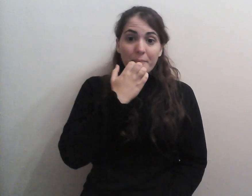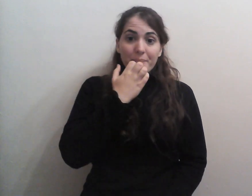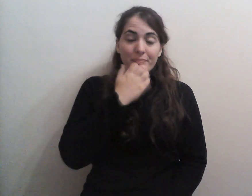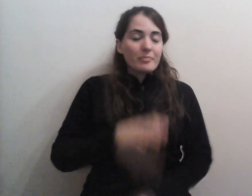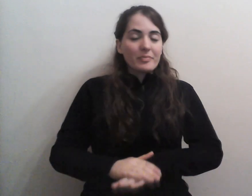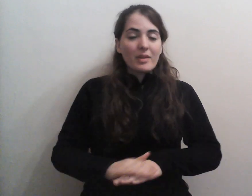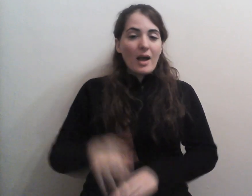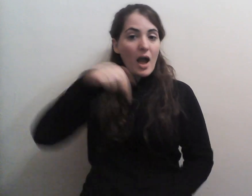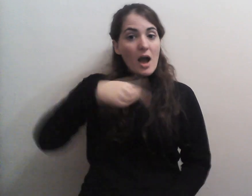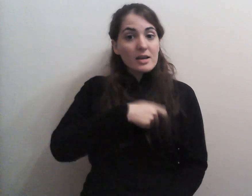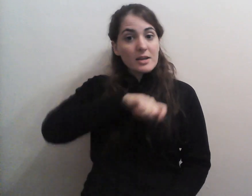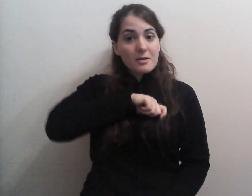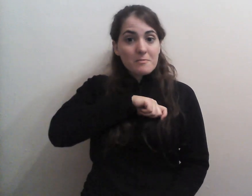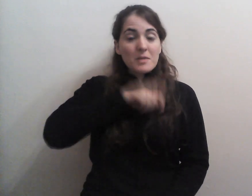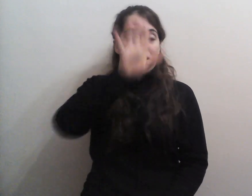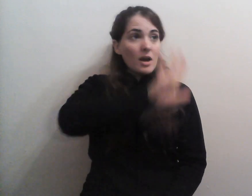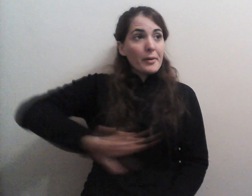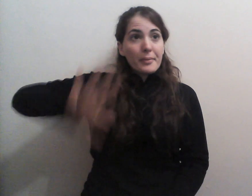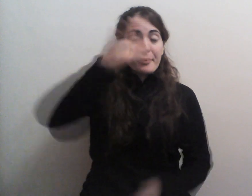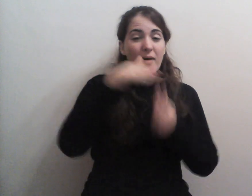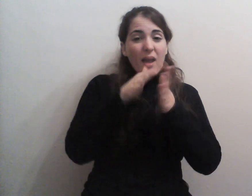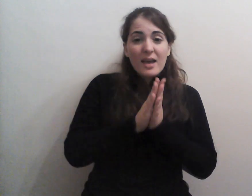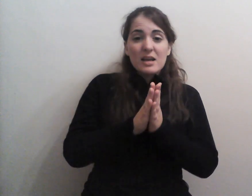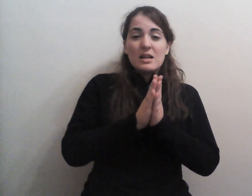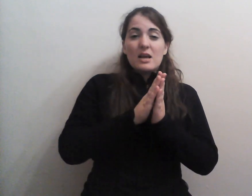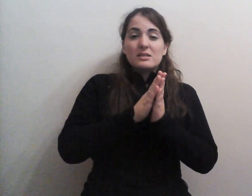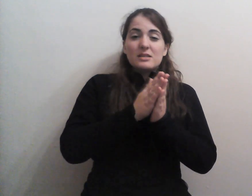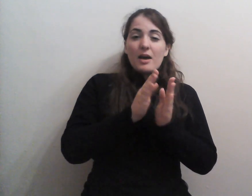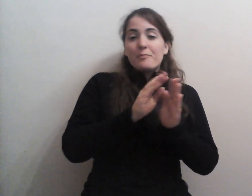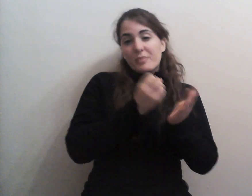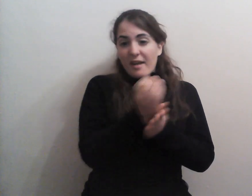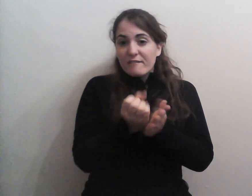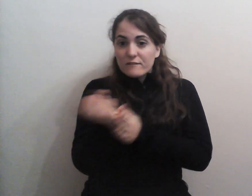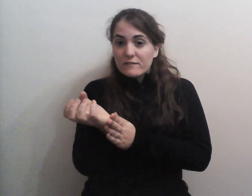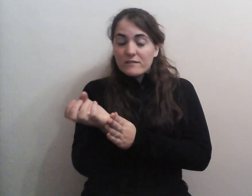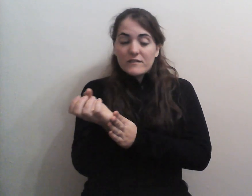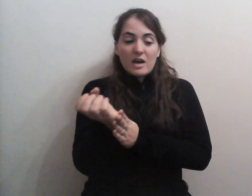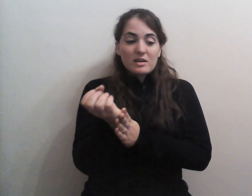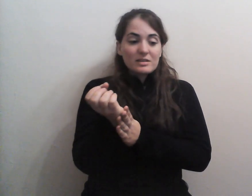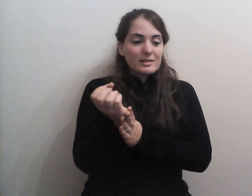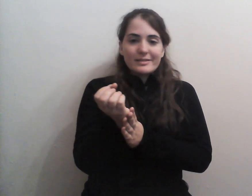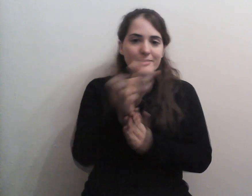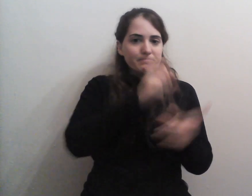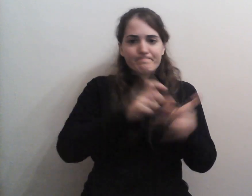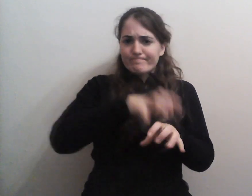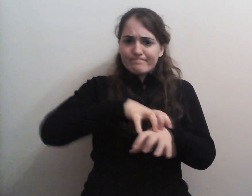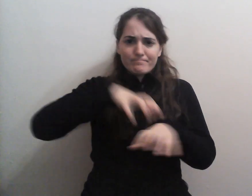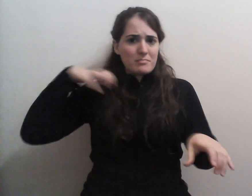porcentaje de los hermanos precisamente fueron enseñados los principios de la palabra desde que eran niños y niñas. Entonces el